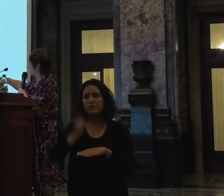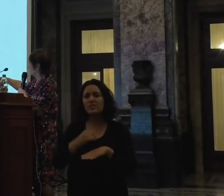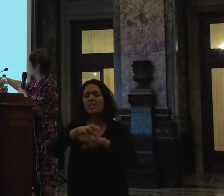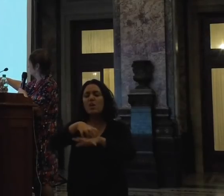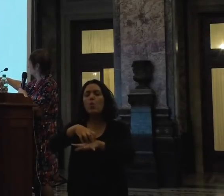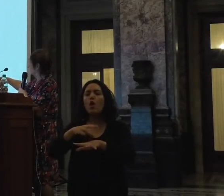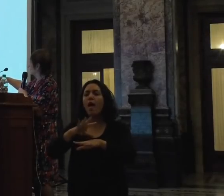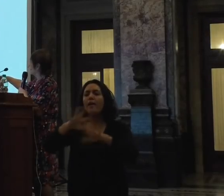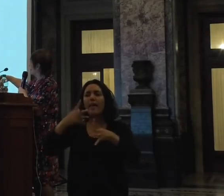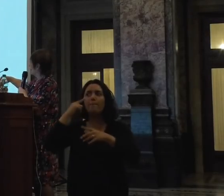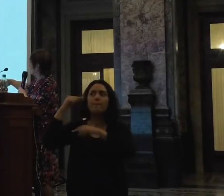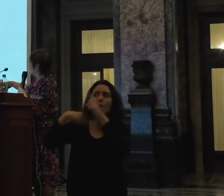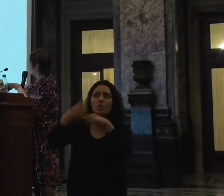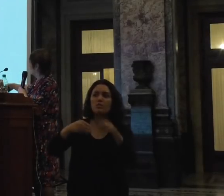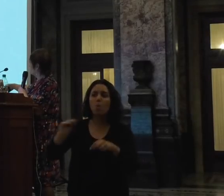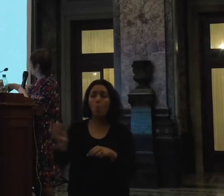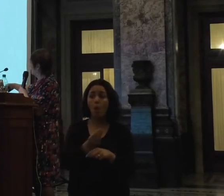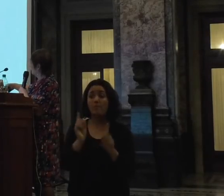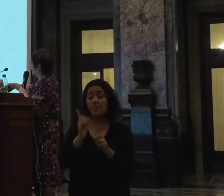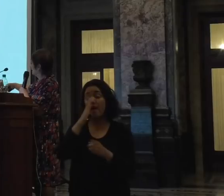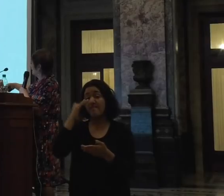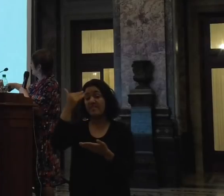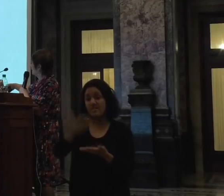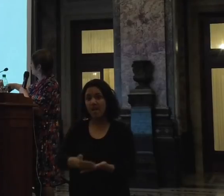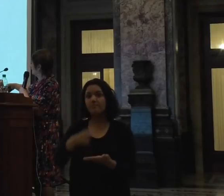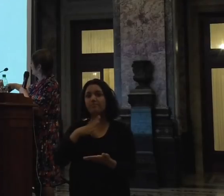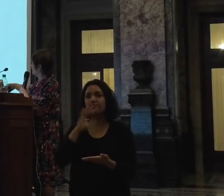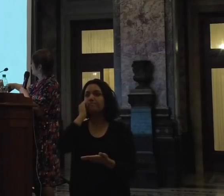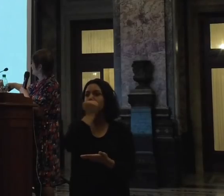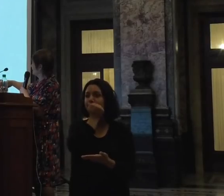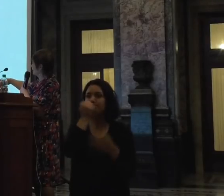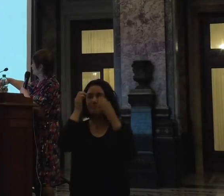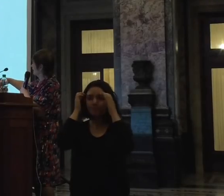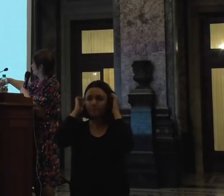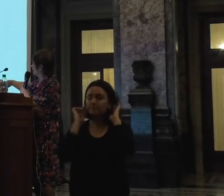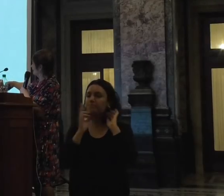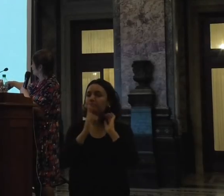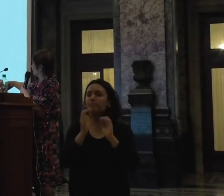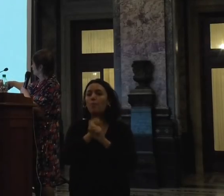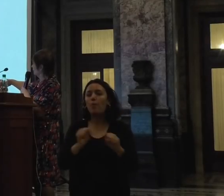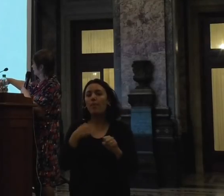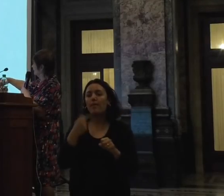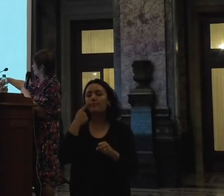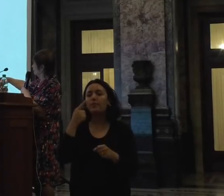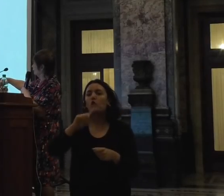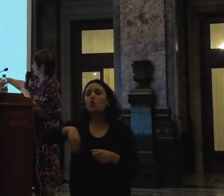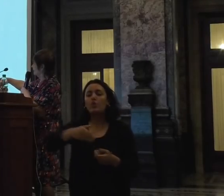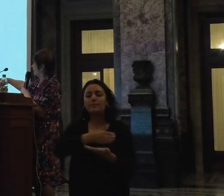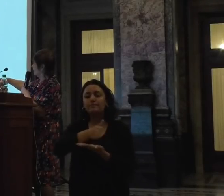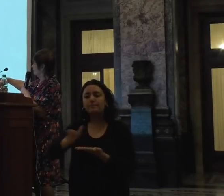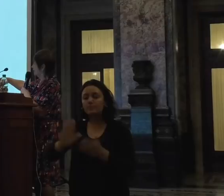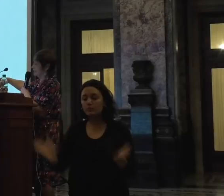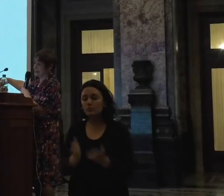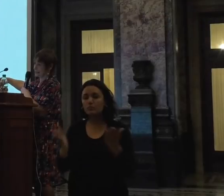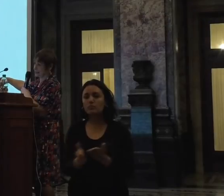pueden procesar. Y al final, con una clave de respuesta, les vamos a decir que nos digan la orientación del estímulo que